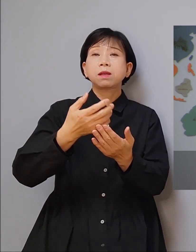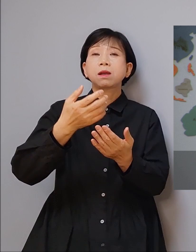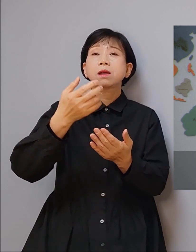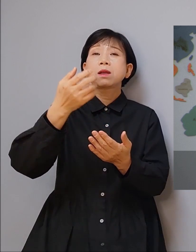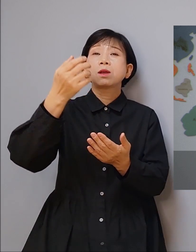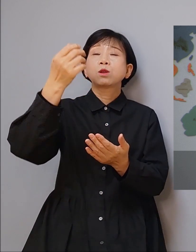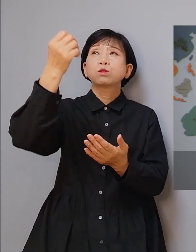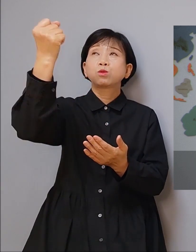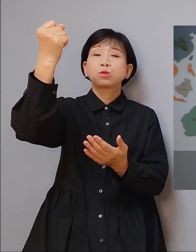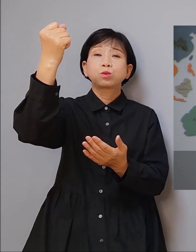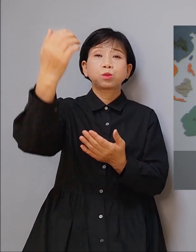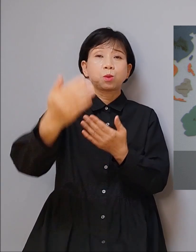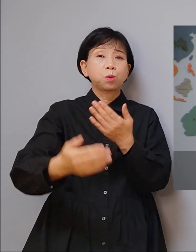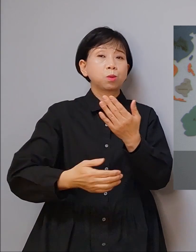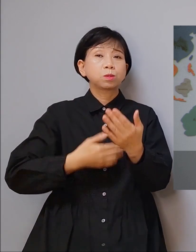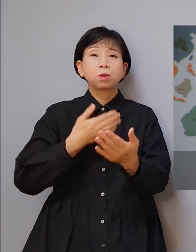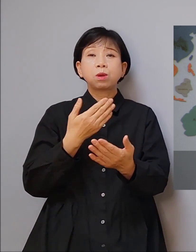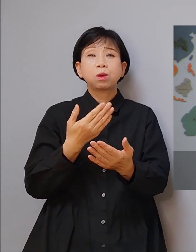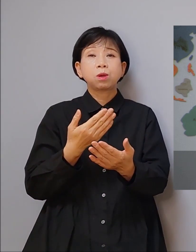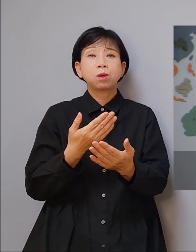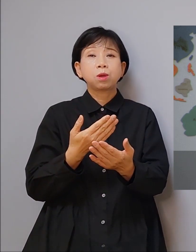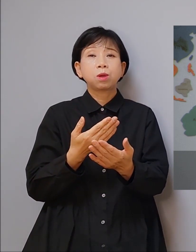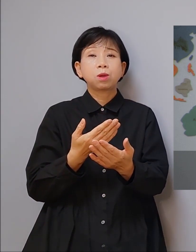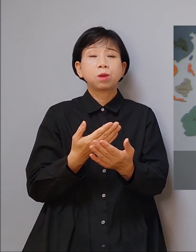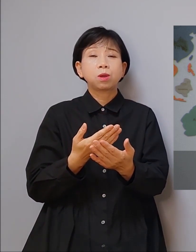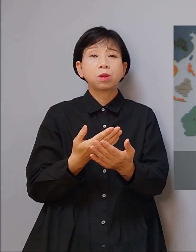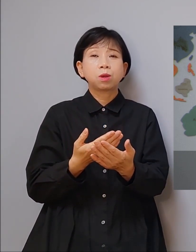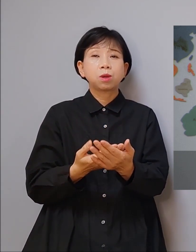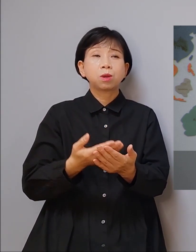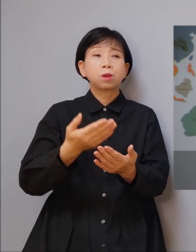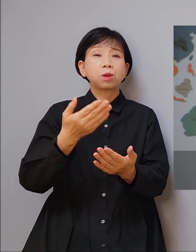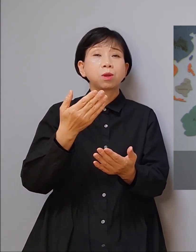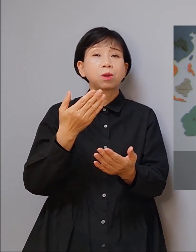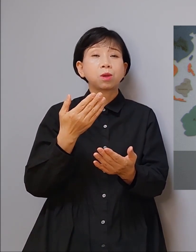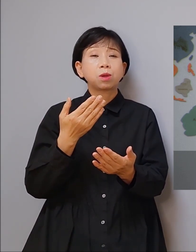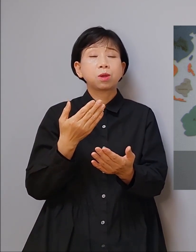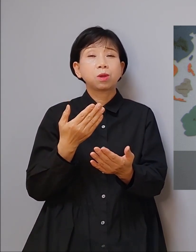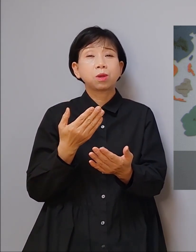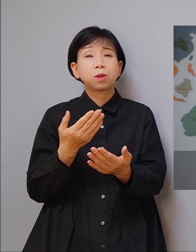찬양을 받아 주소서.